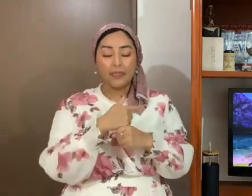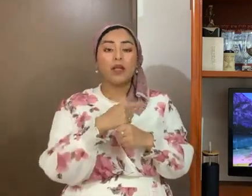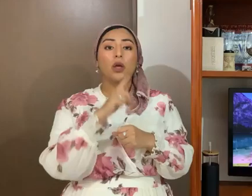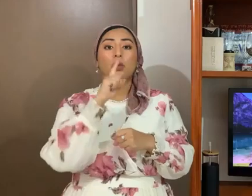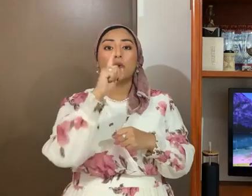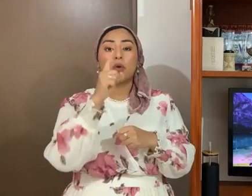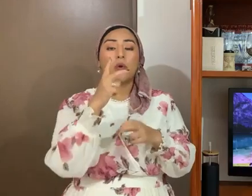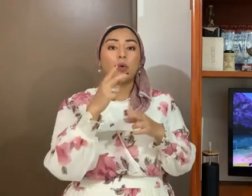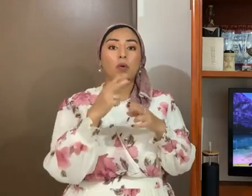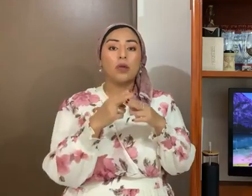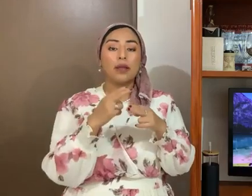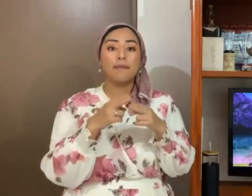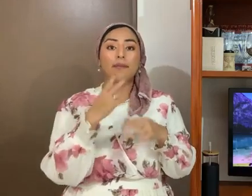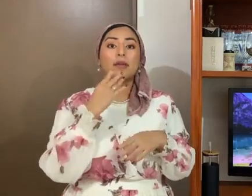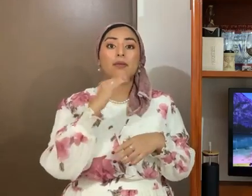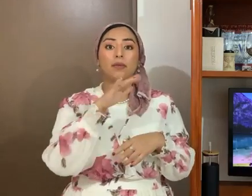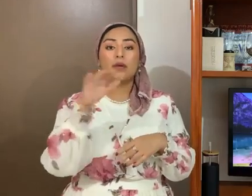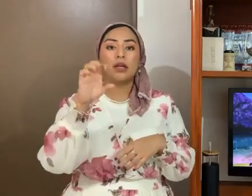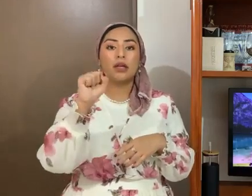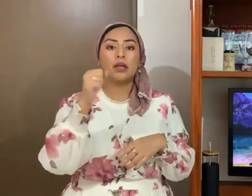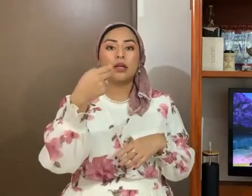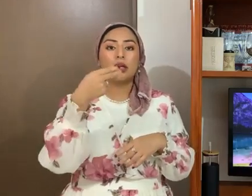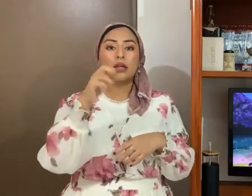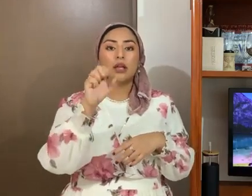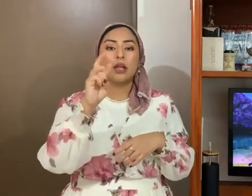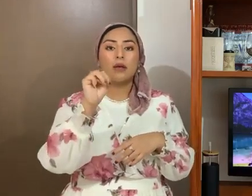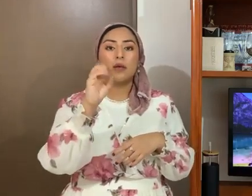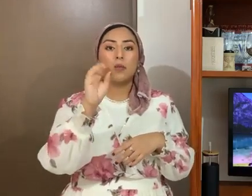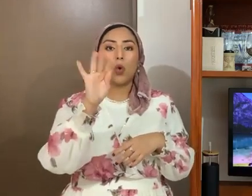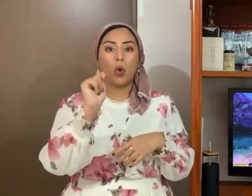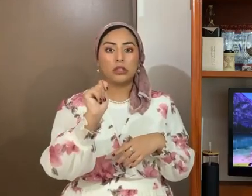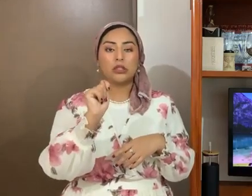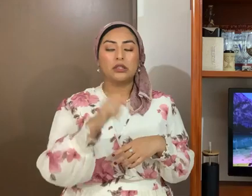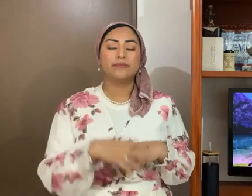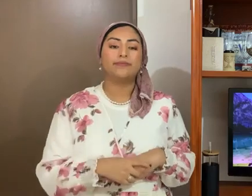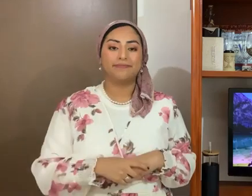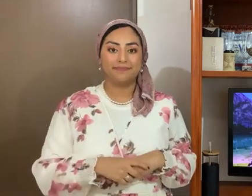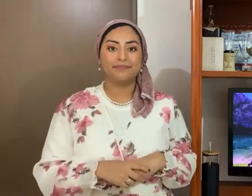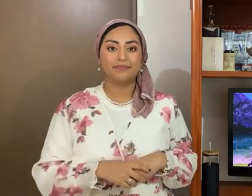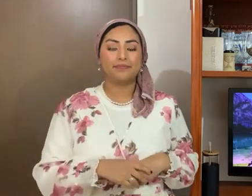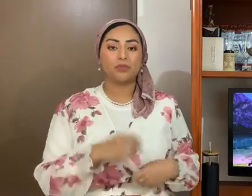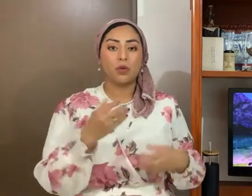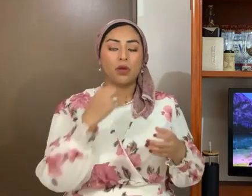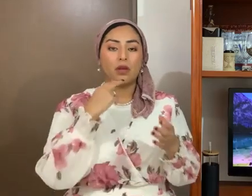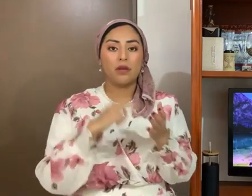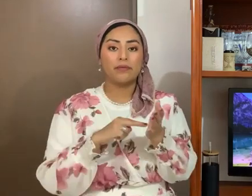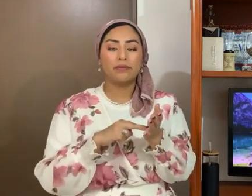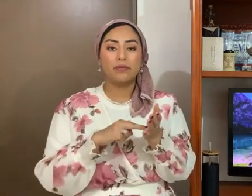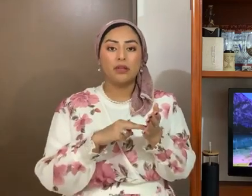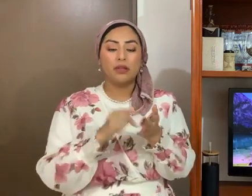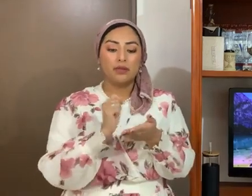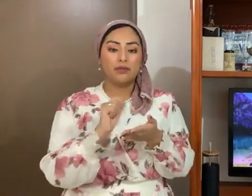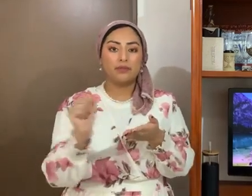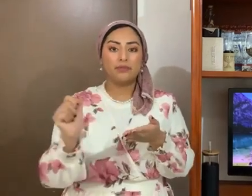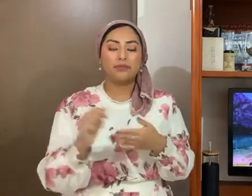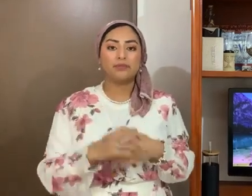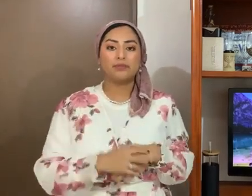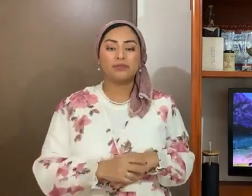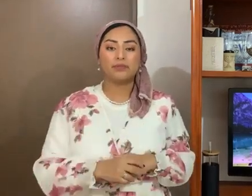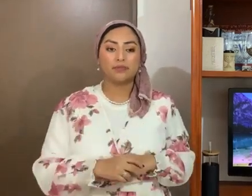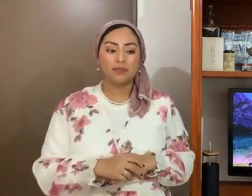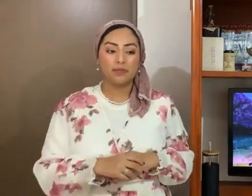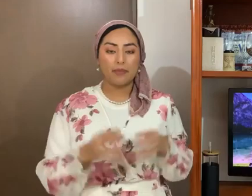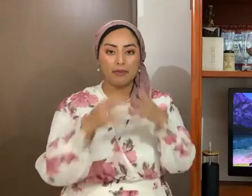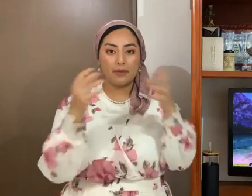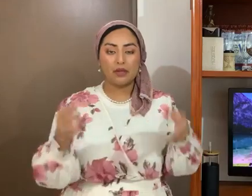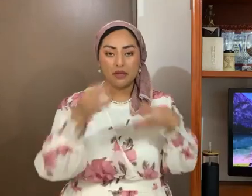Shemot. ¿Qué significa Shemot? Nombres, así es. Bueno, si gustan anotar, me voy a ir ligerito, porque